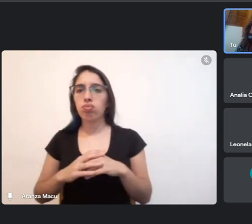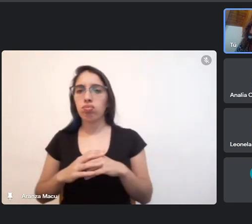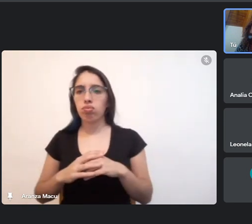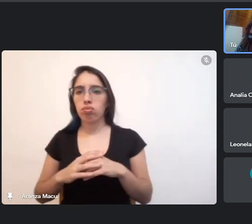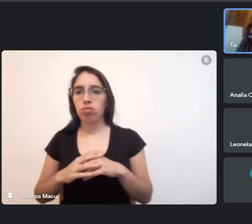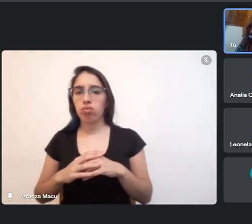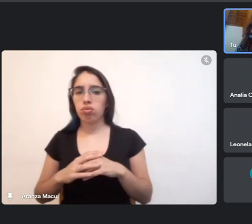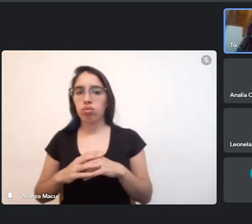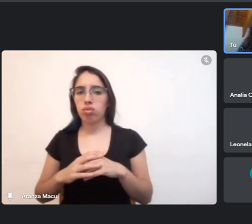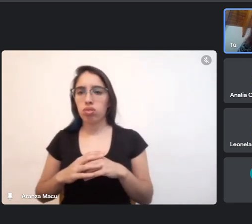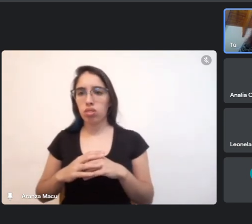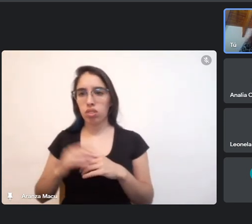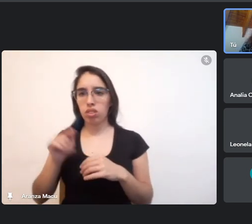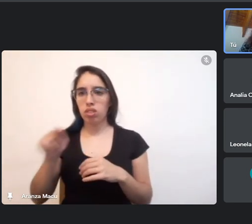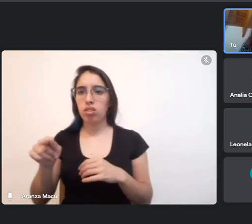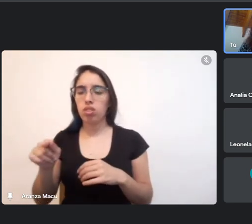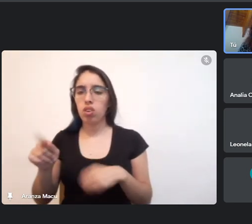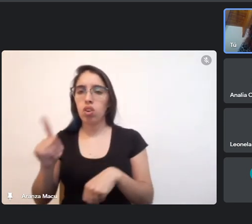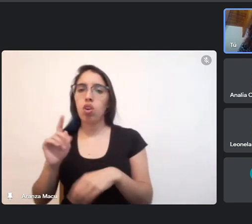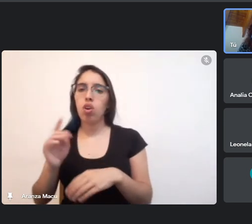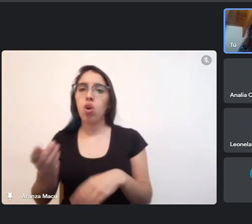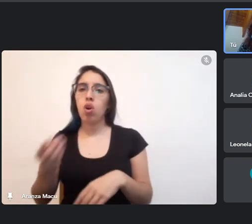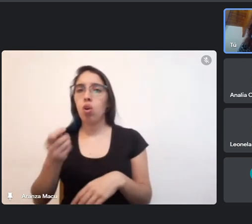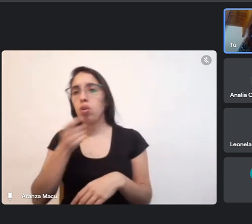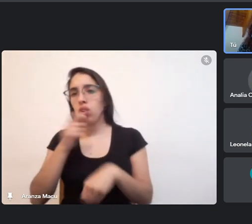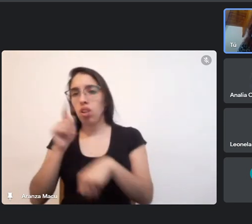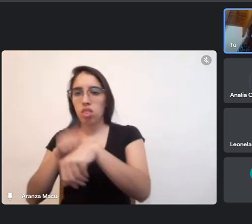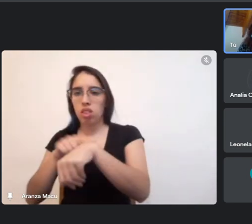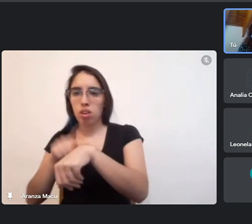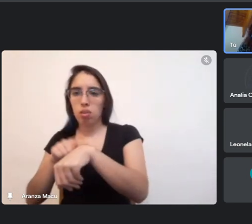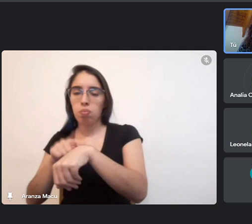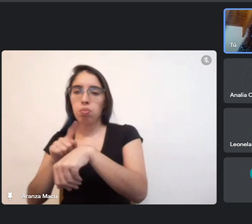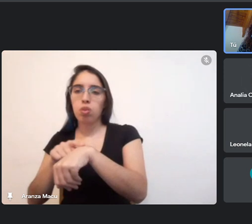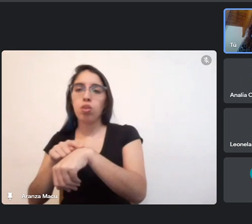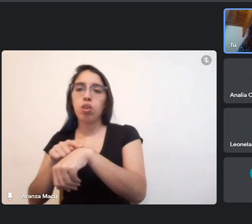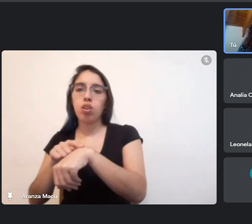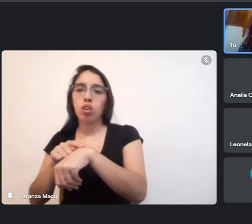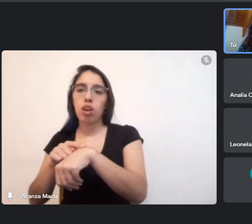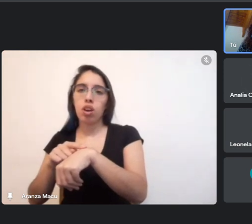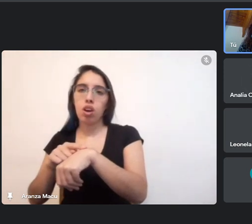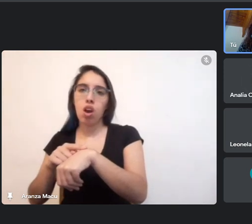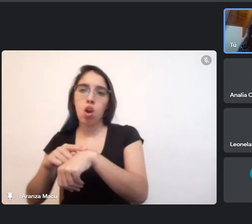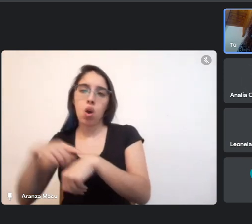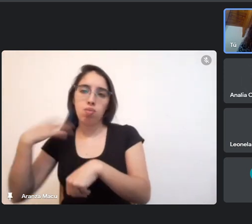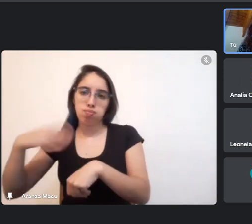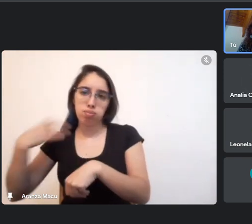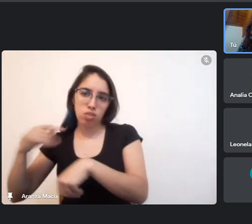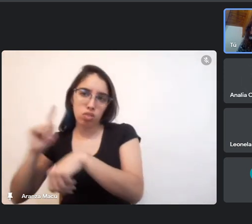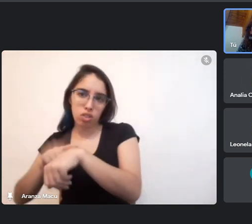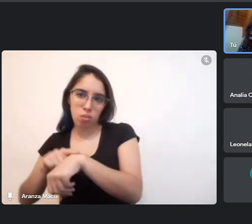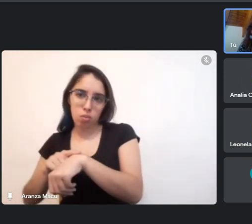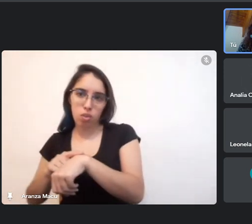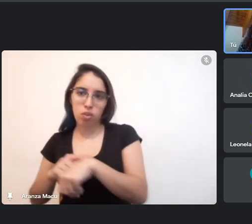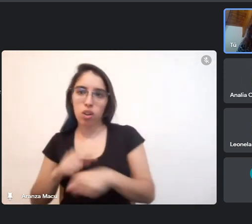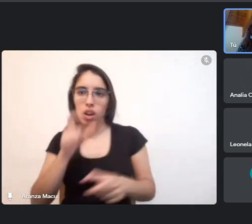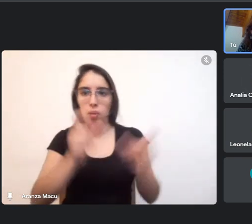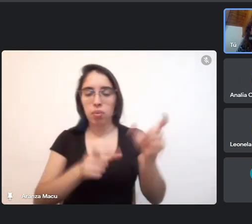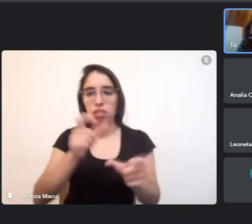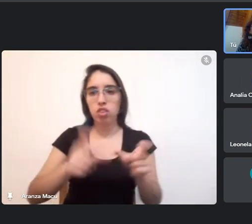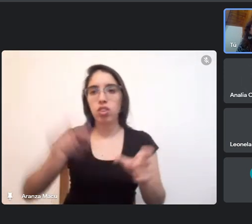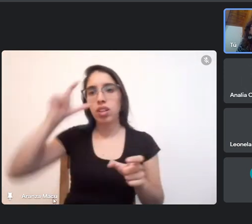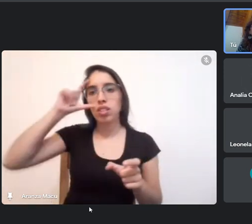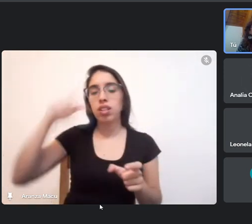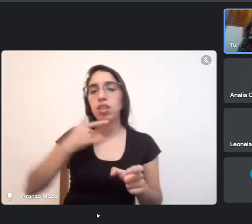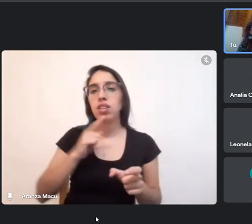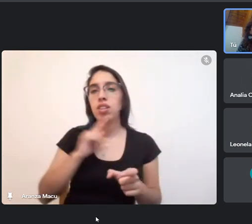sería mucho tiempo. Entonces sería, las personas están viviendo más tiempo o mucho más